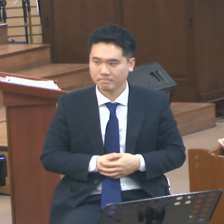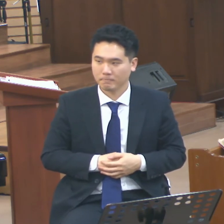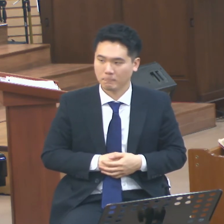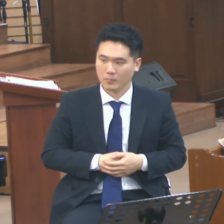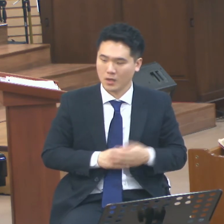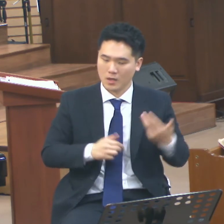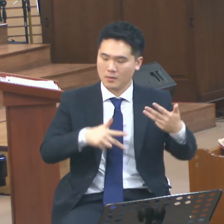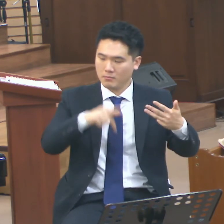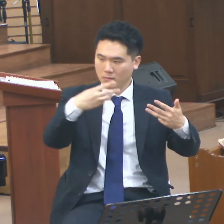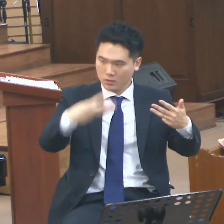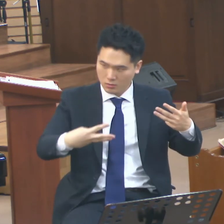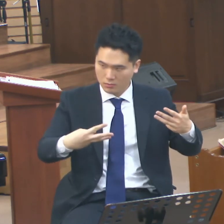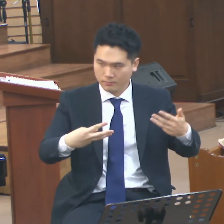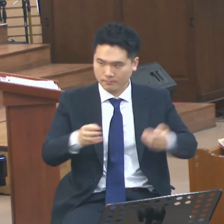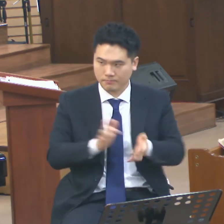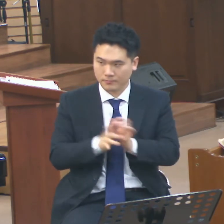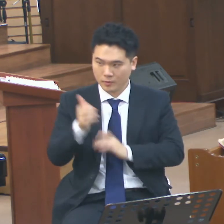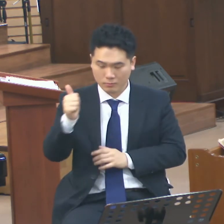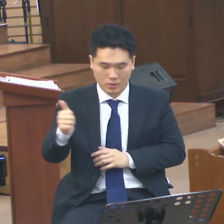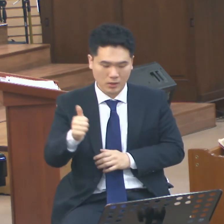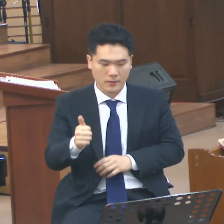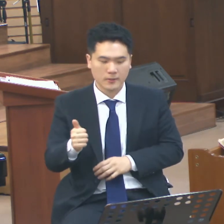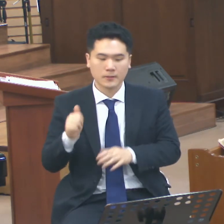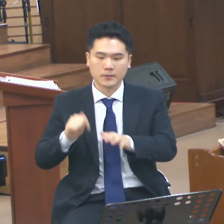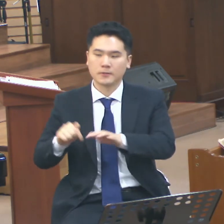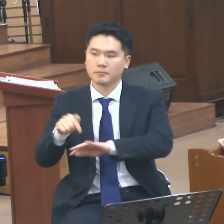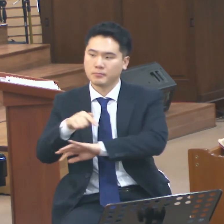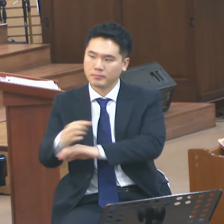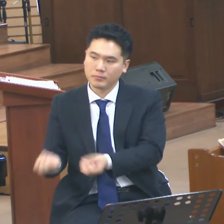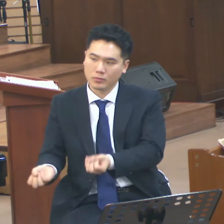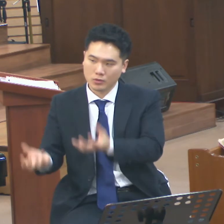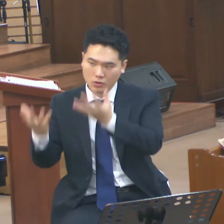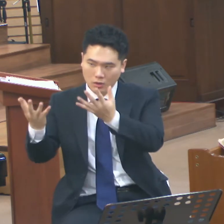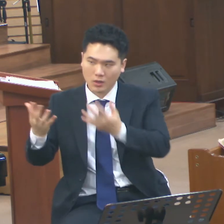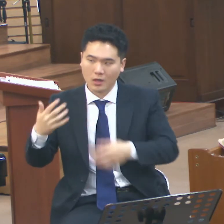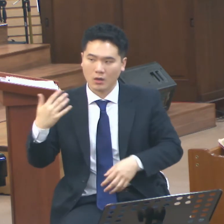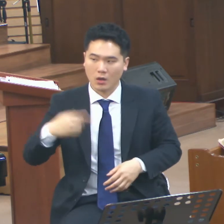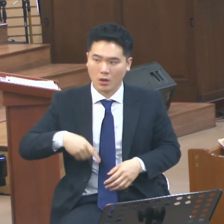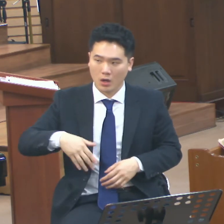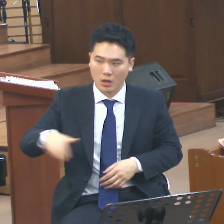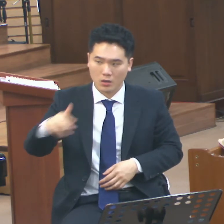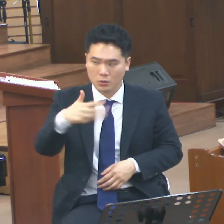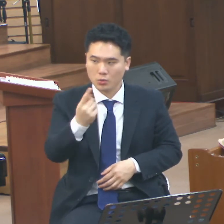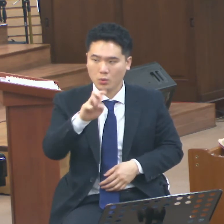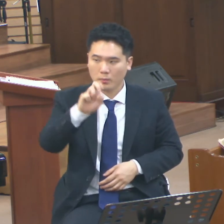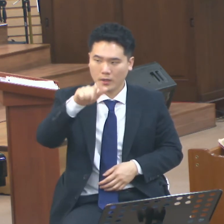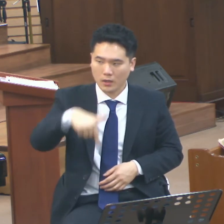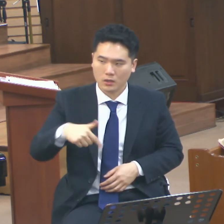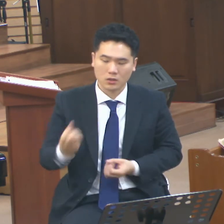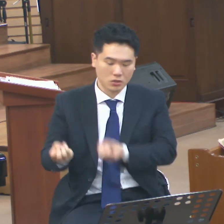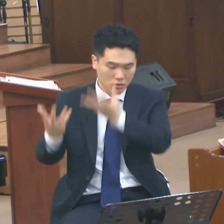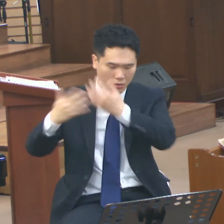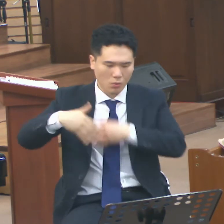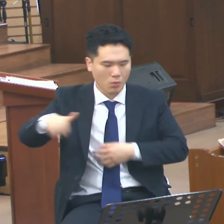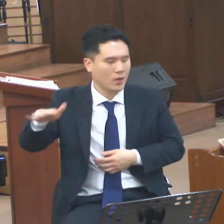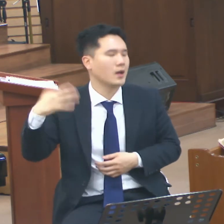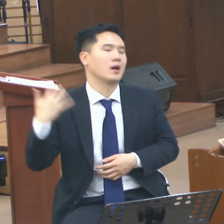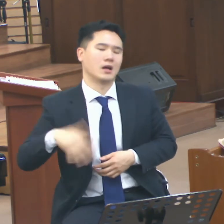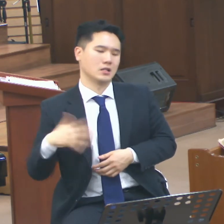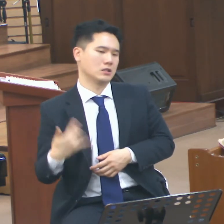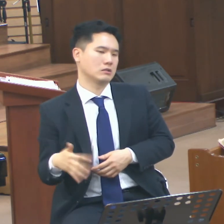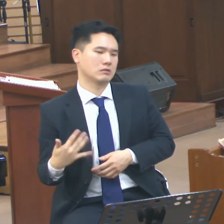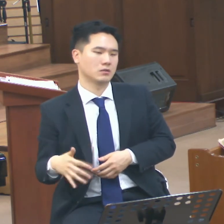8절에 예수님이 이 명절에 올라가지 아니하노라, 아직 올라가지 아니하노라 그랬어요. 그런데 14절에 보니까